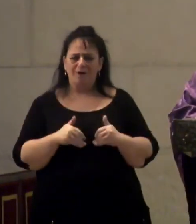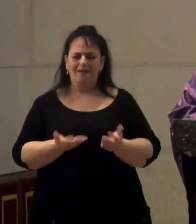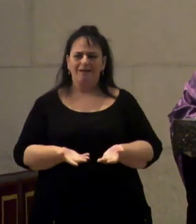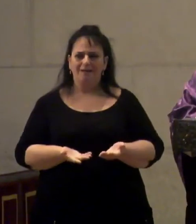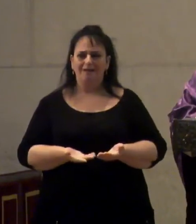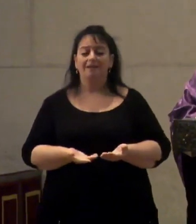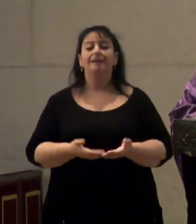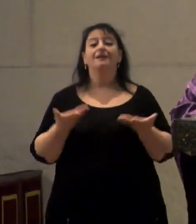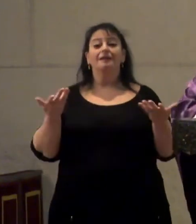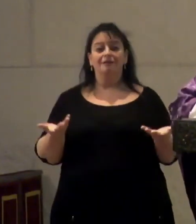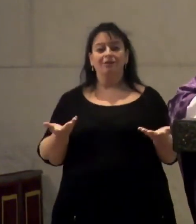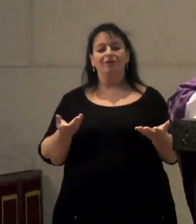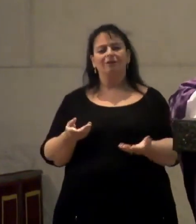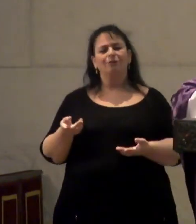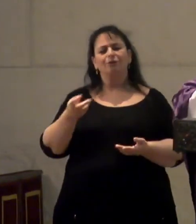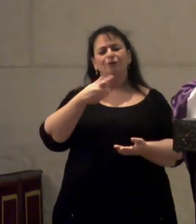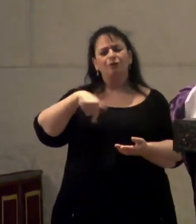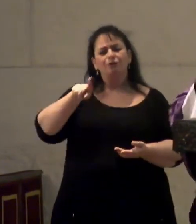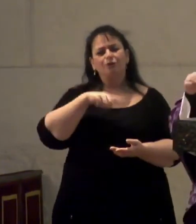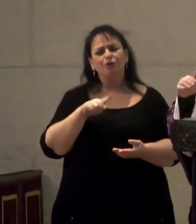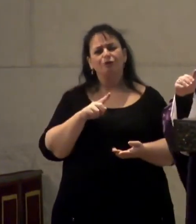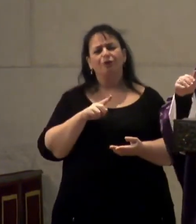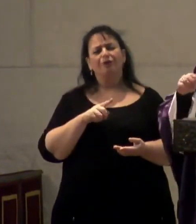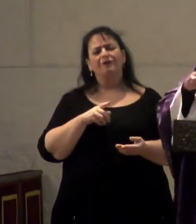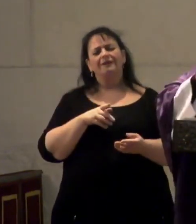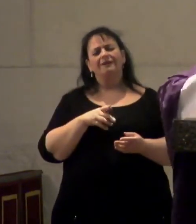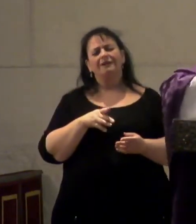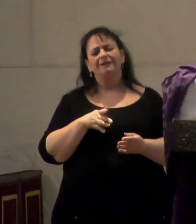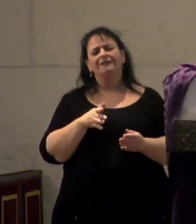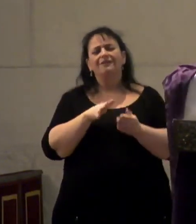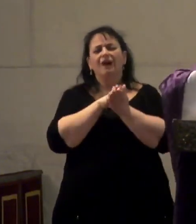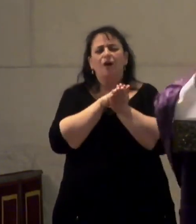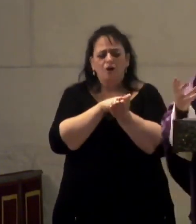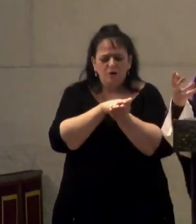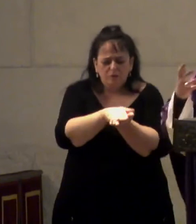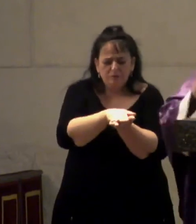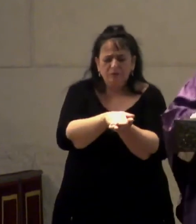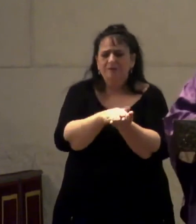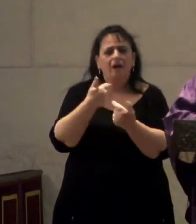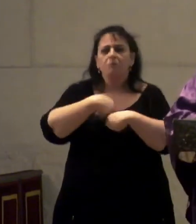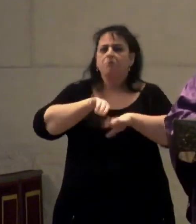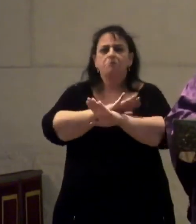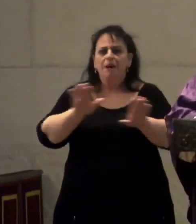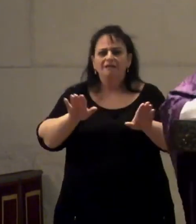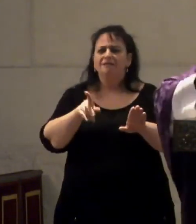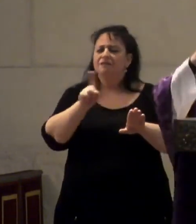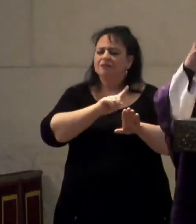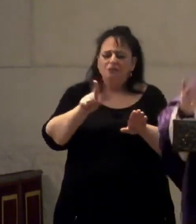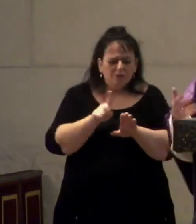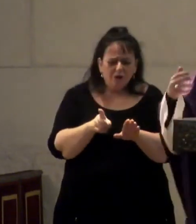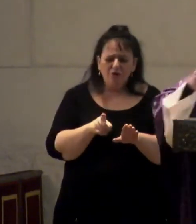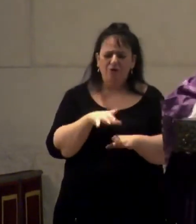Por tanto, no bajemos definitivamente a la tumba. Se entiende ese abajamiento,